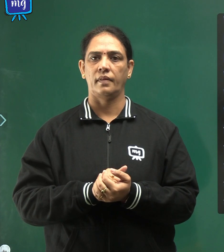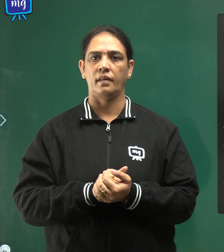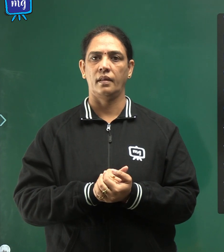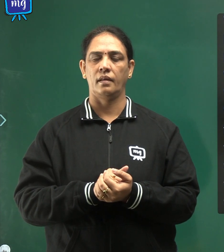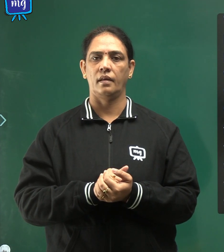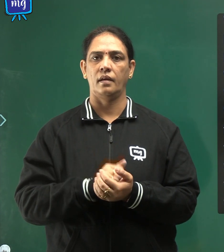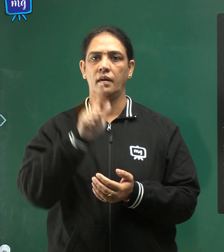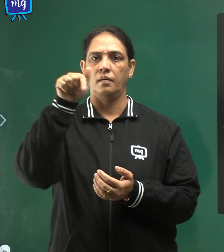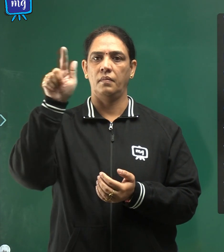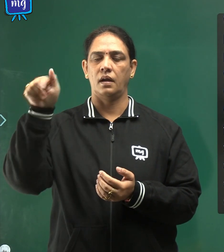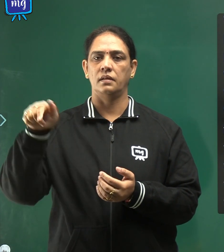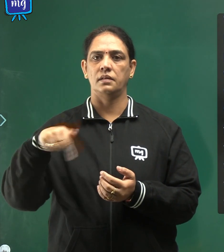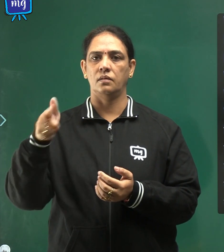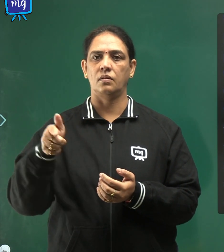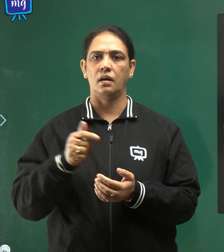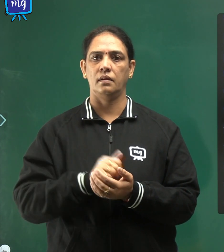मिलान चिन्हों का